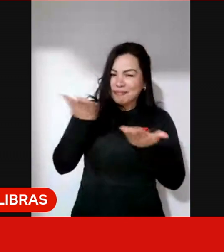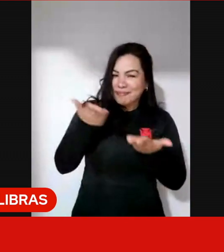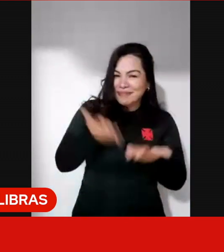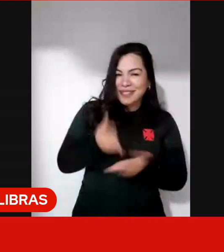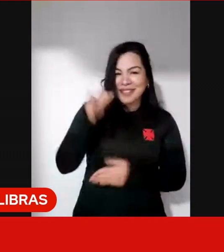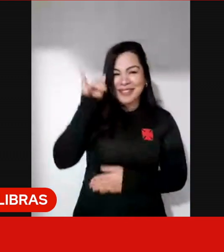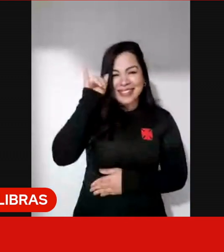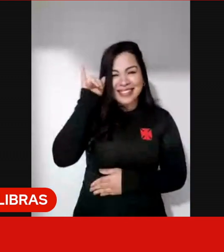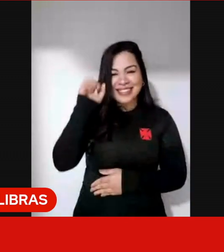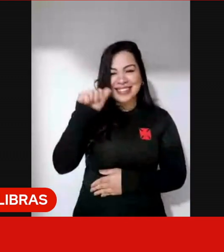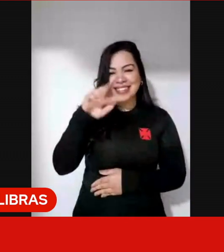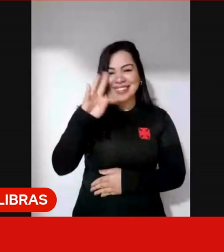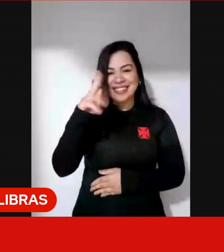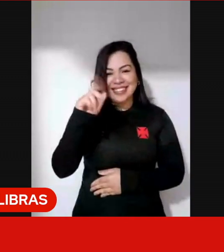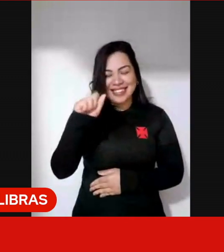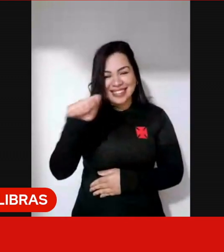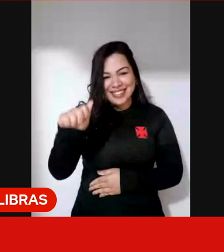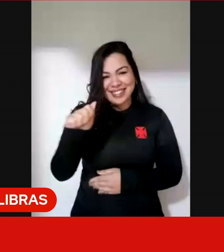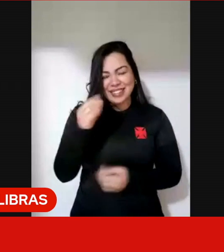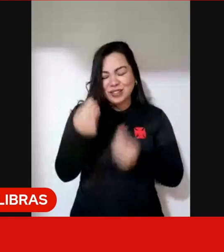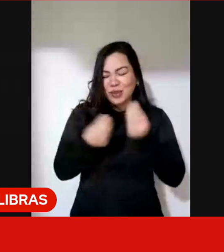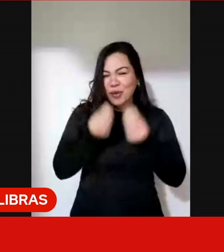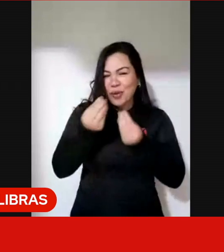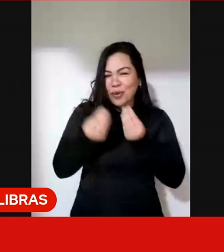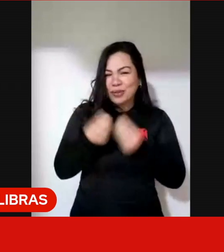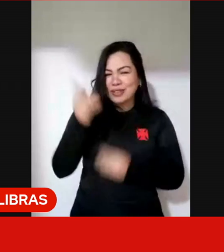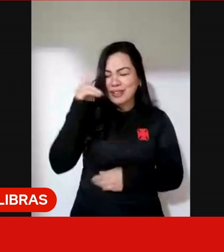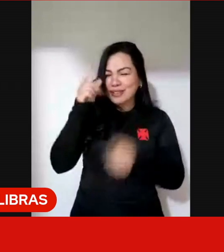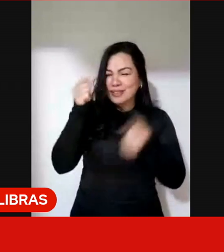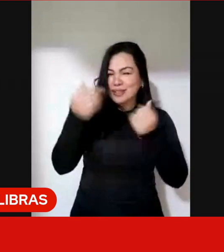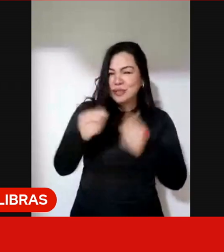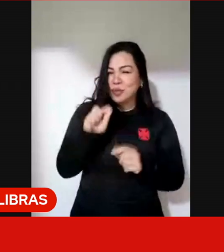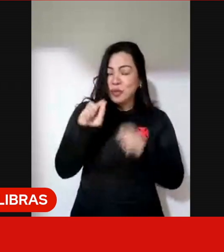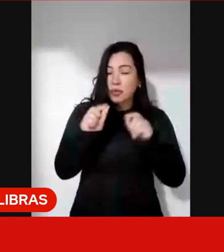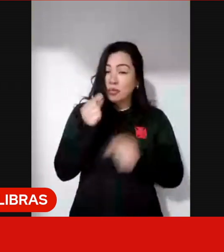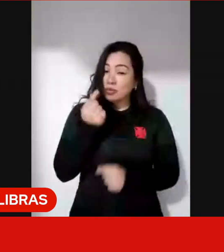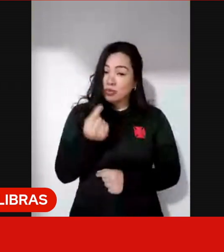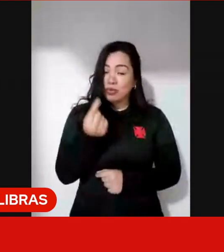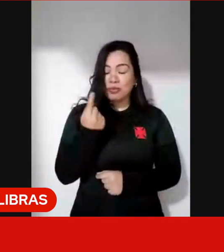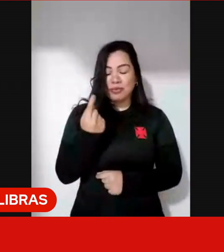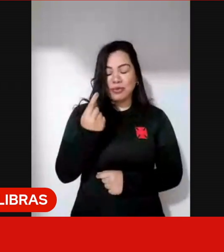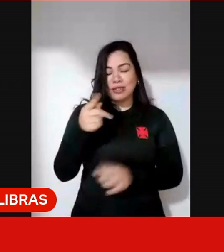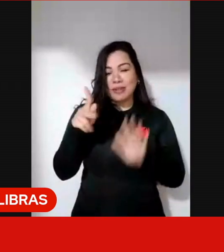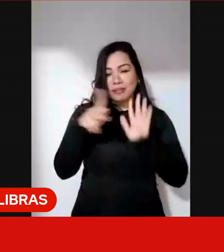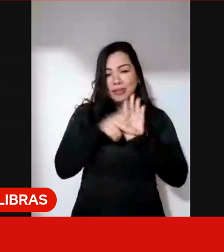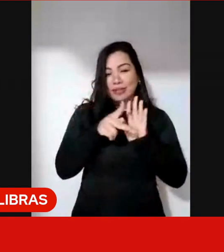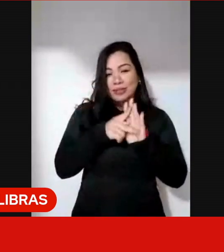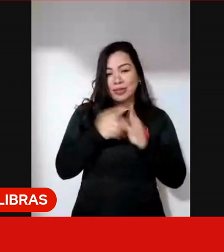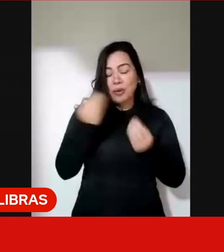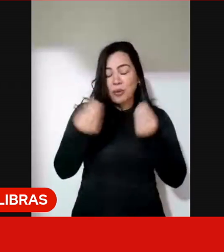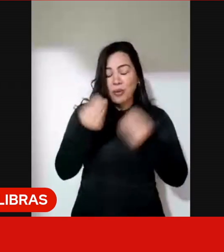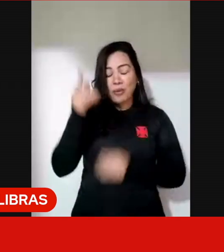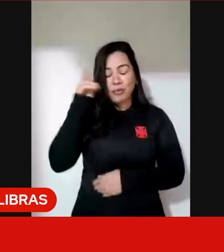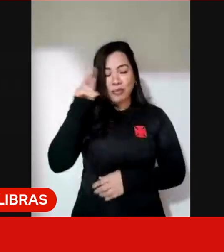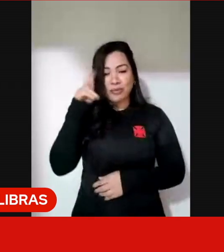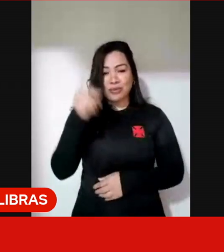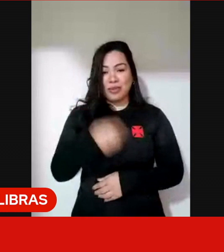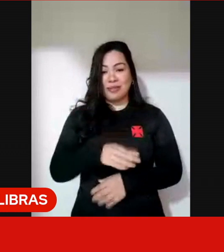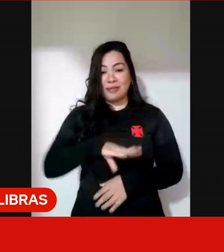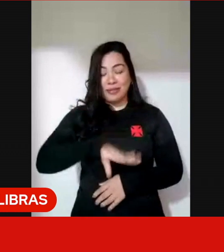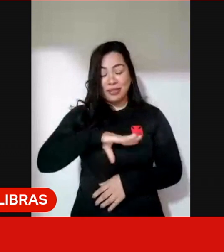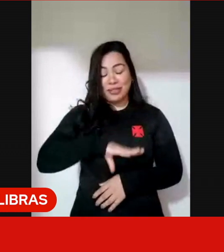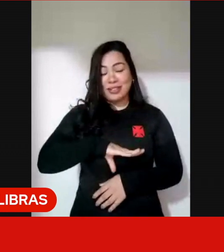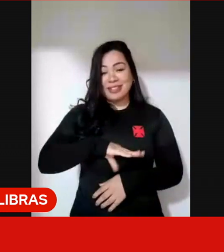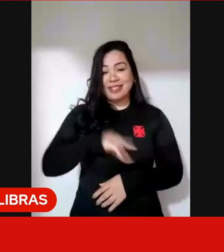Yatza. Então, conta um pouquinho pra gente sobre você, primeiro, sua história como vascaína, e a